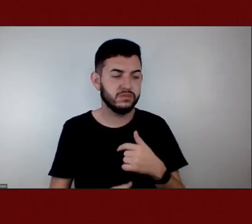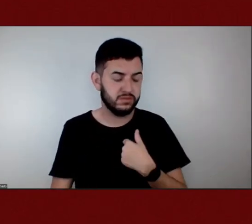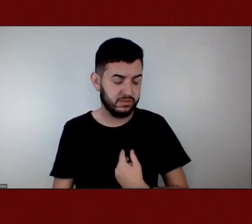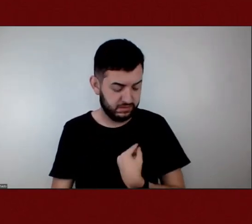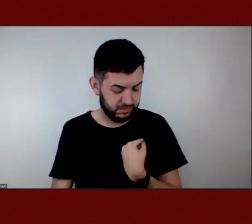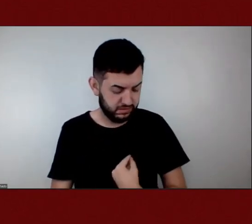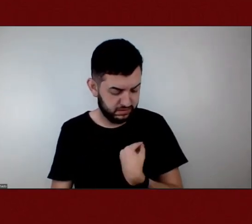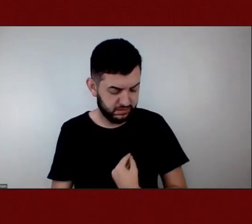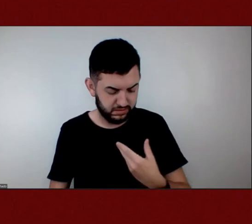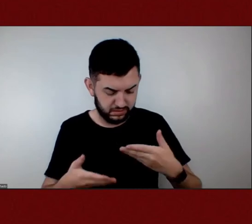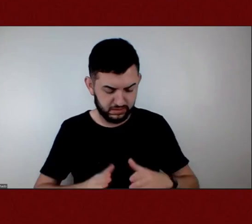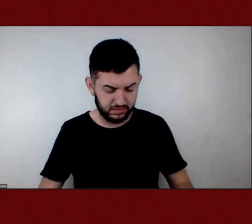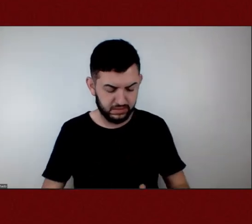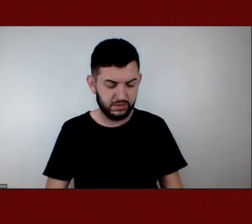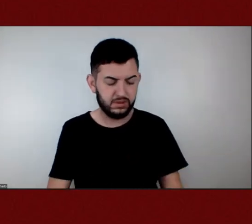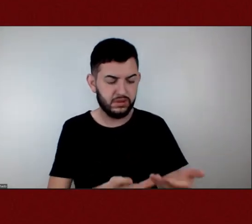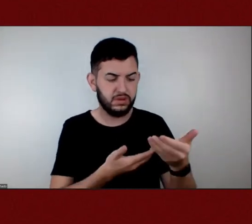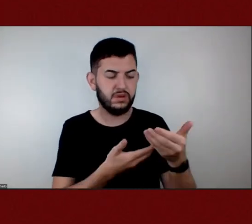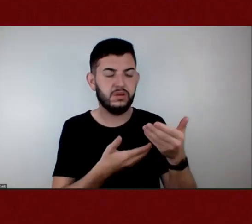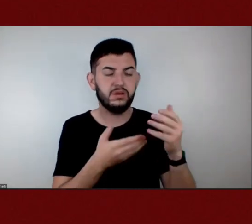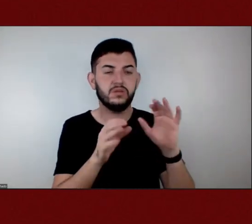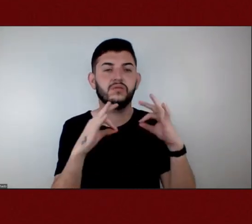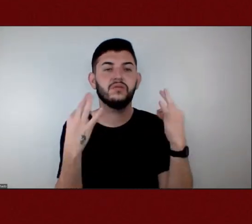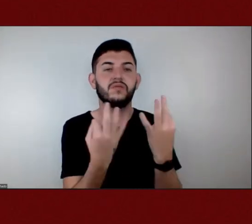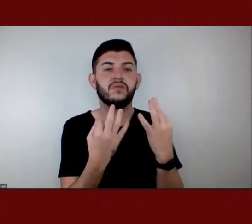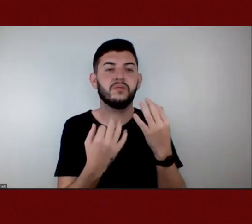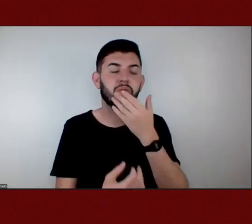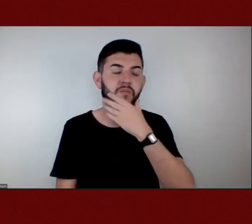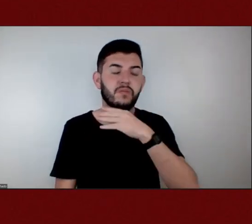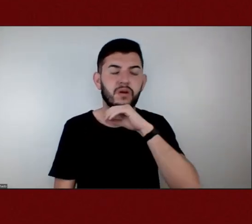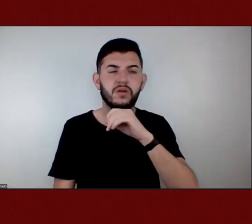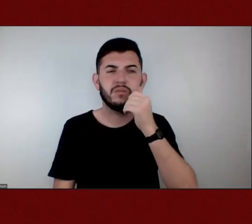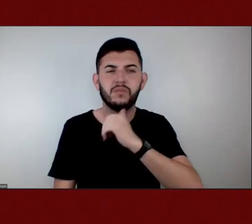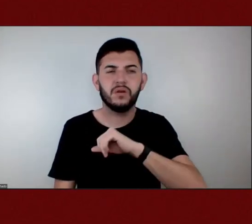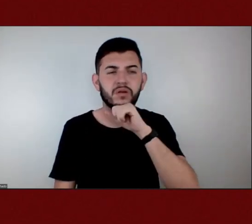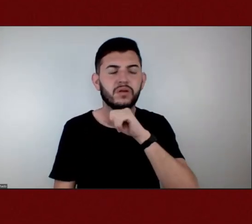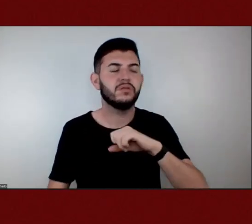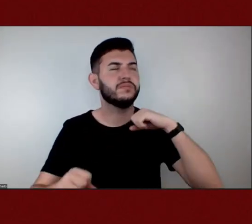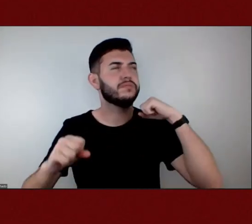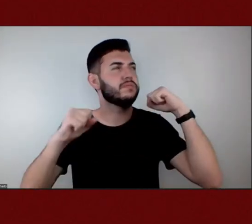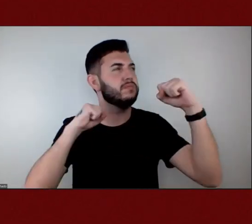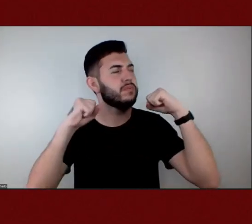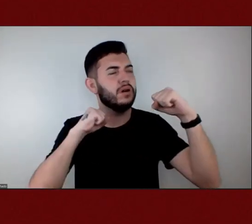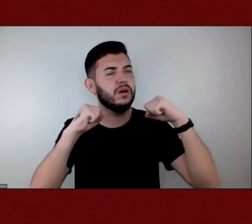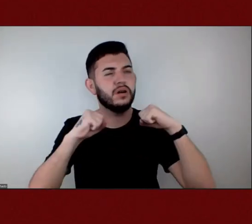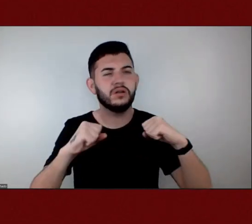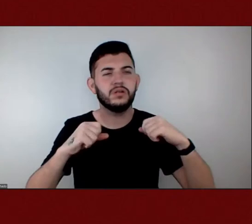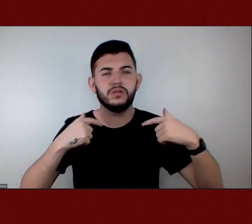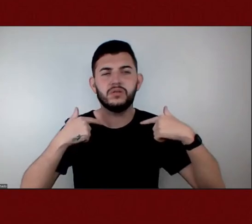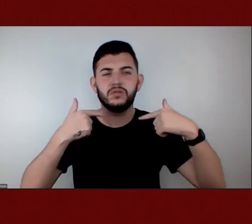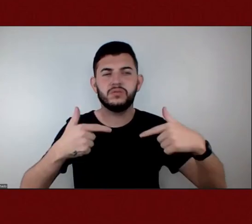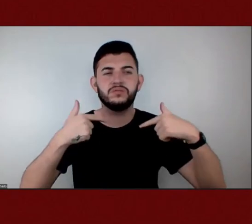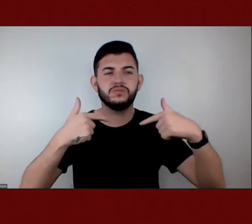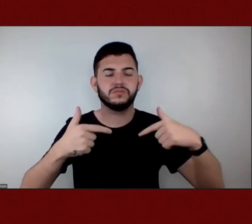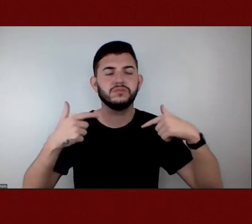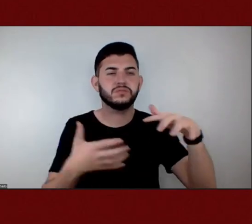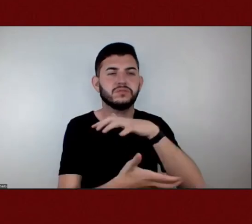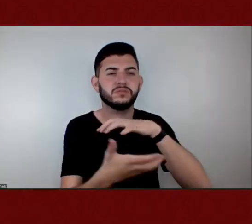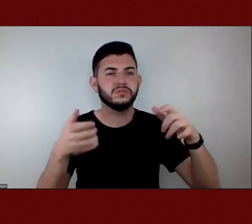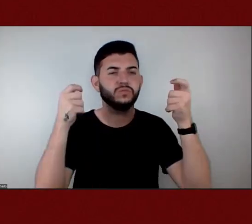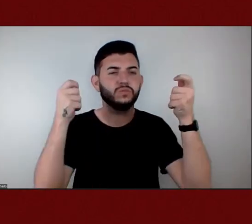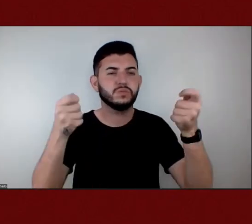família onde os meus pais eram militantes e onde os filhos eram